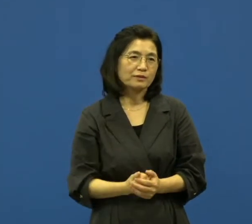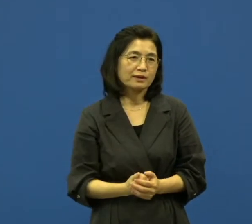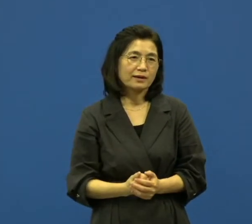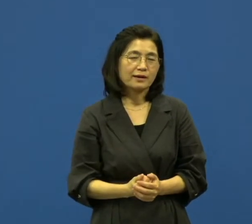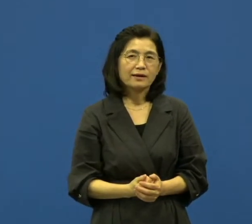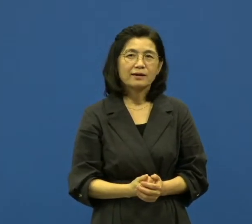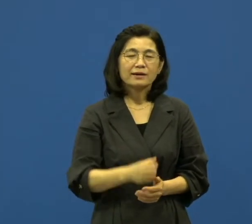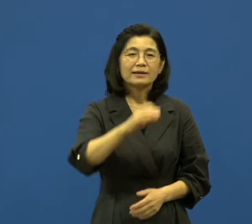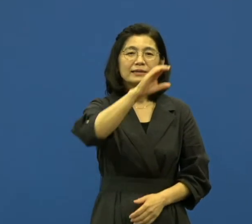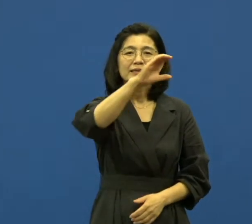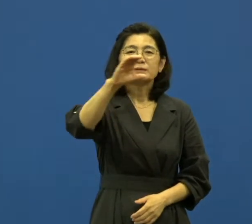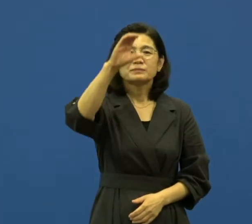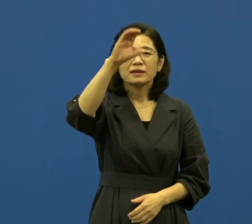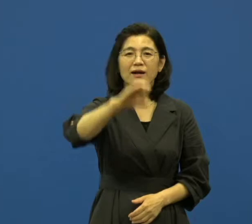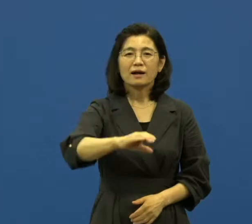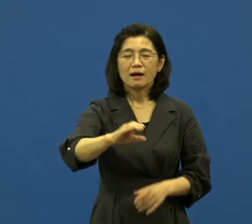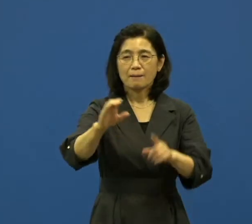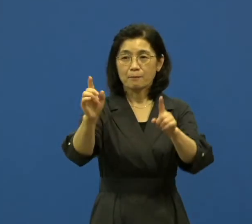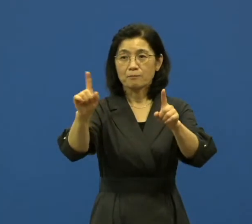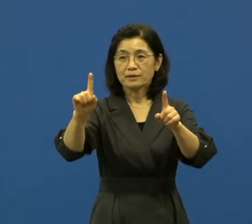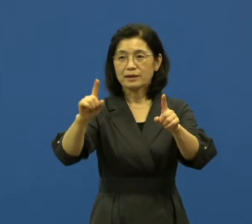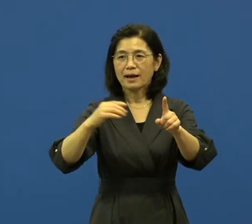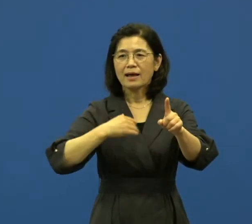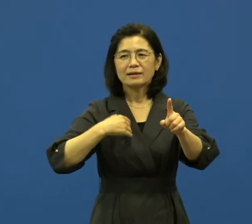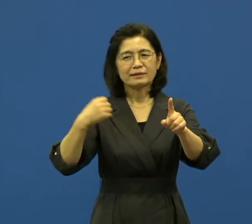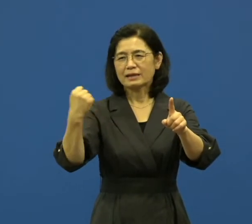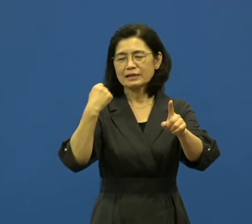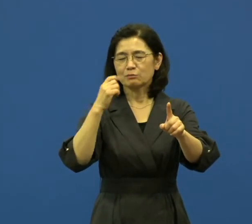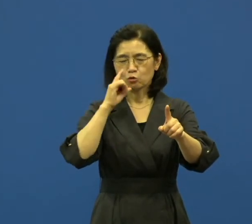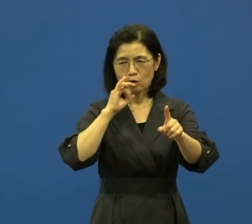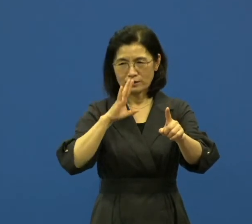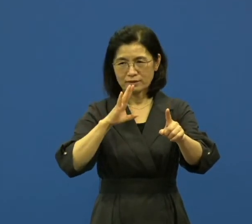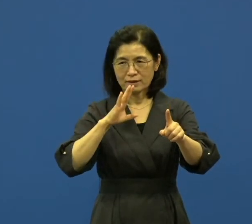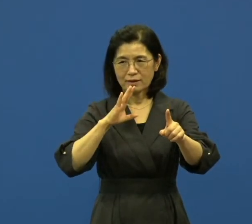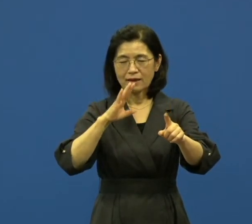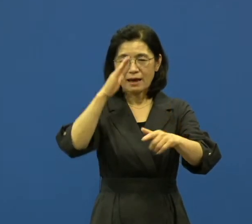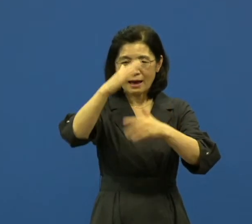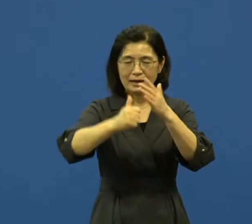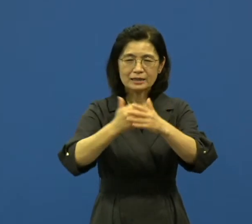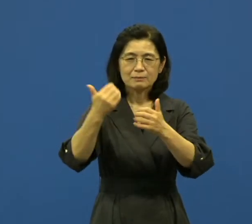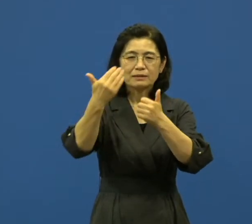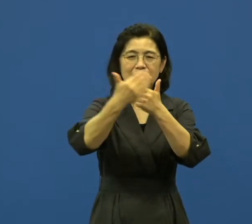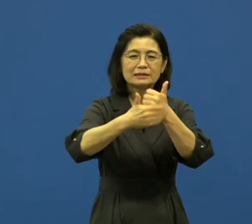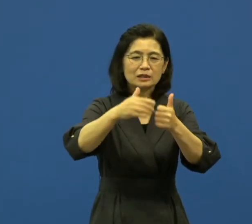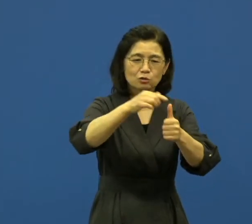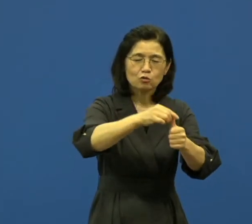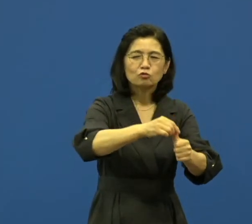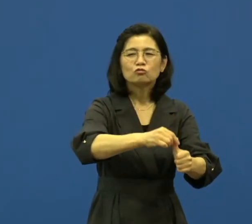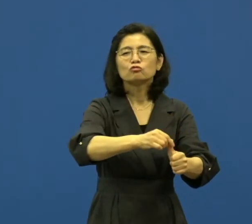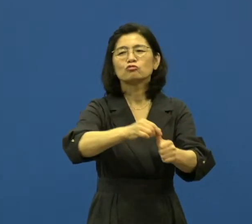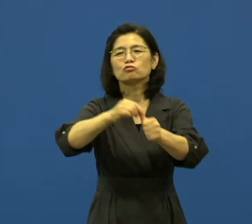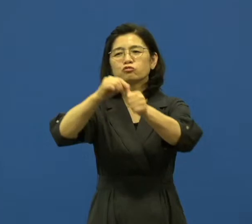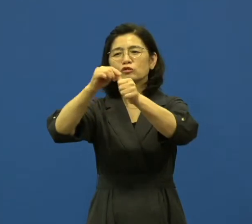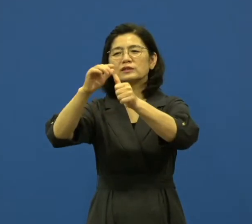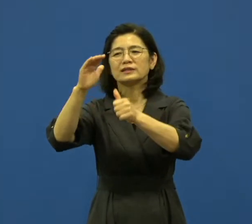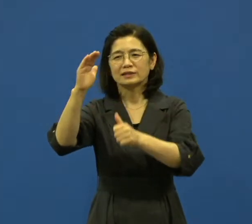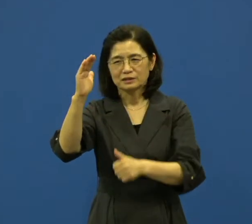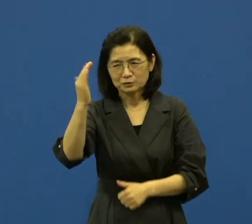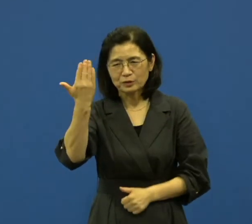내 힘으로 안 된다는 것이죠. 구원은 우리의 힘으로 안 된다는 것이죠. 너의 노력으로 이룰 수 있는 게 없다는 건